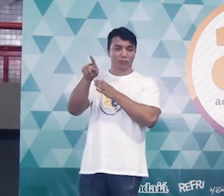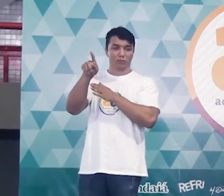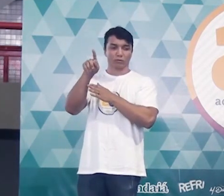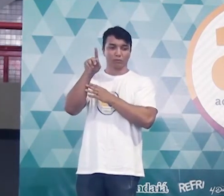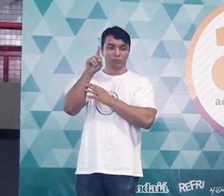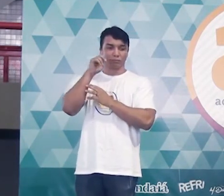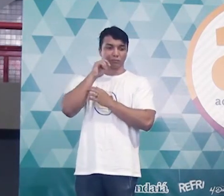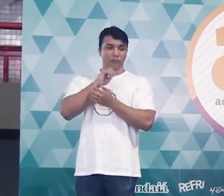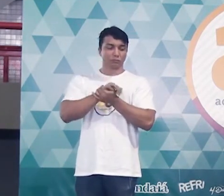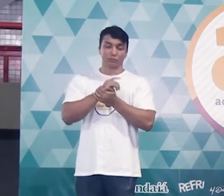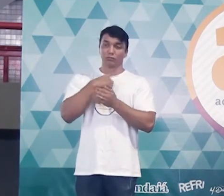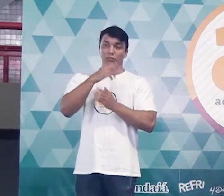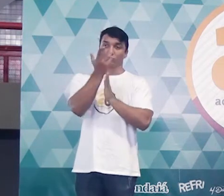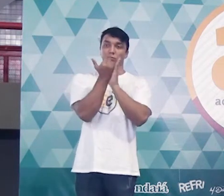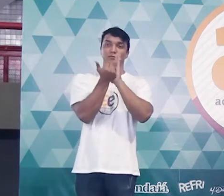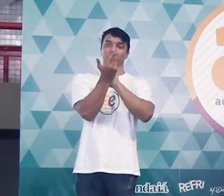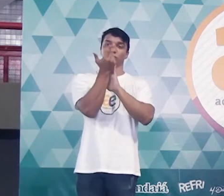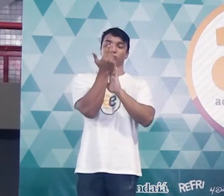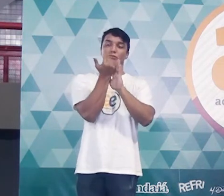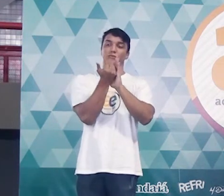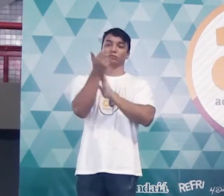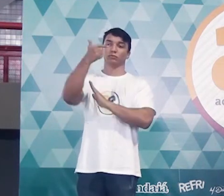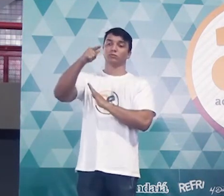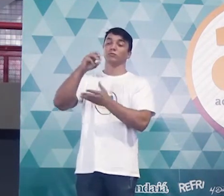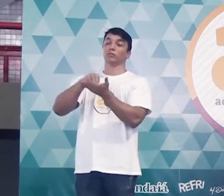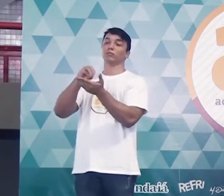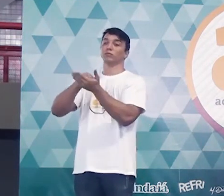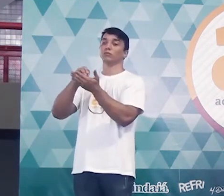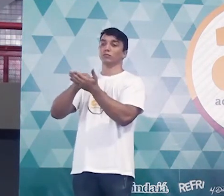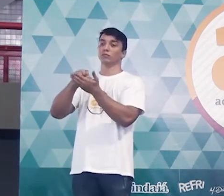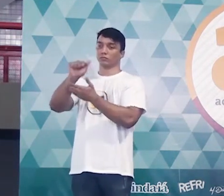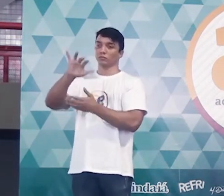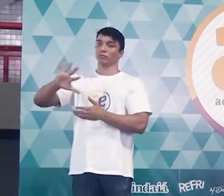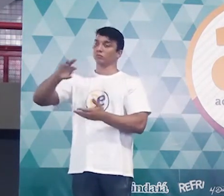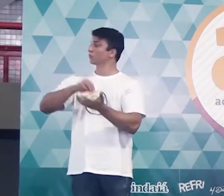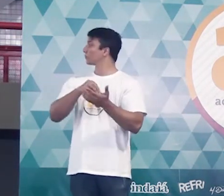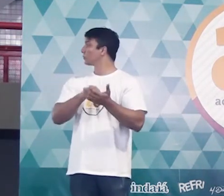Não tem esse desenho aí, porque essa questão foi do Enem, tá faltando o desenho mesmo, tá?